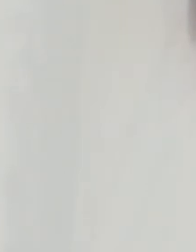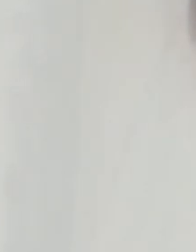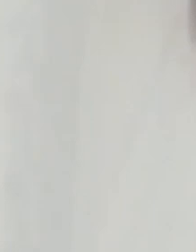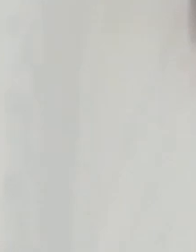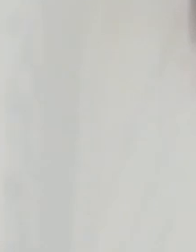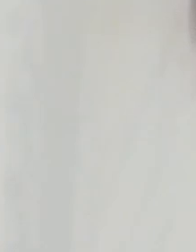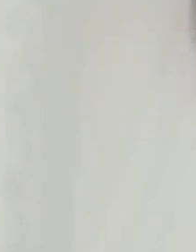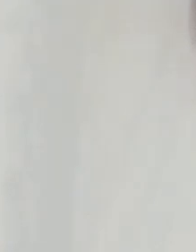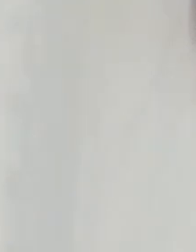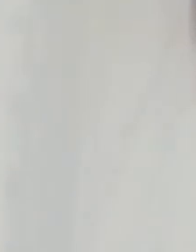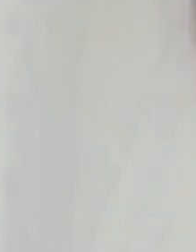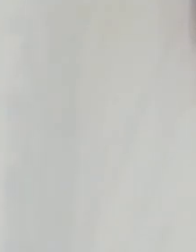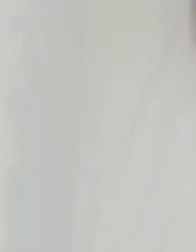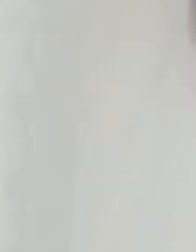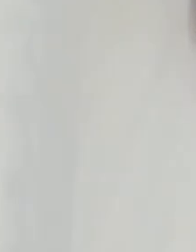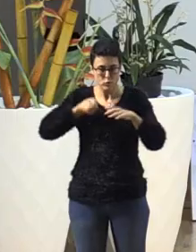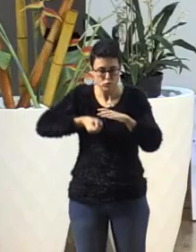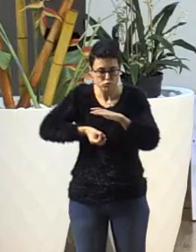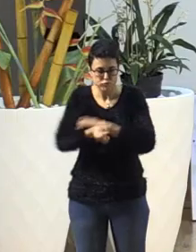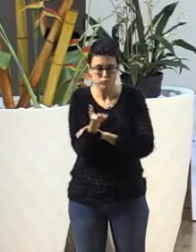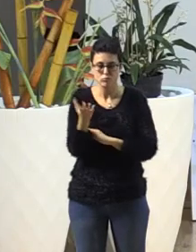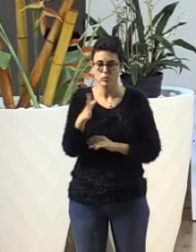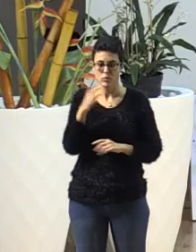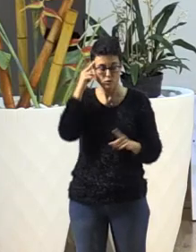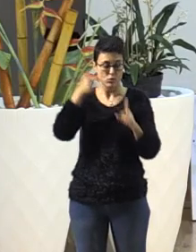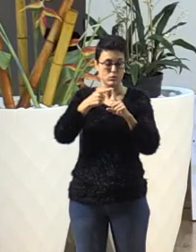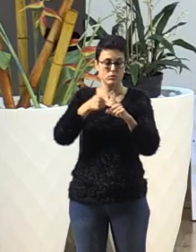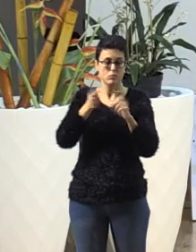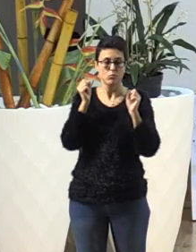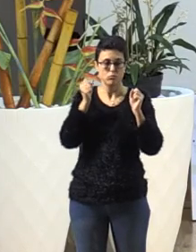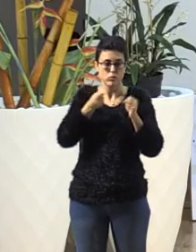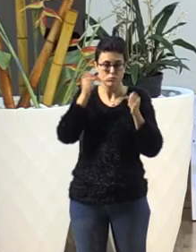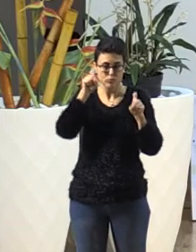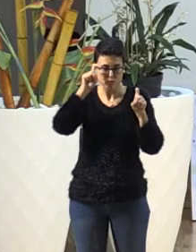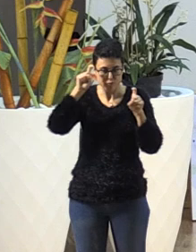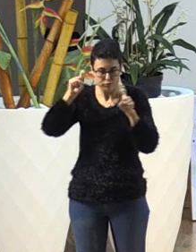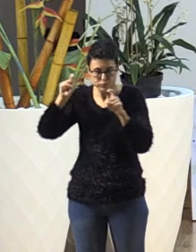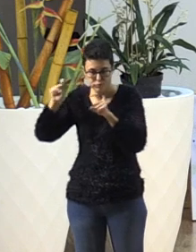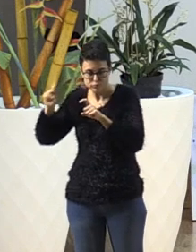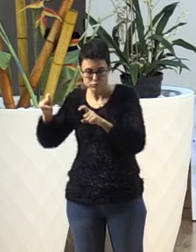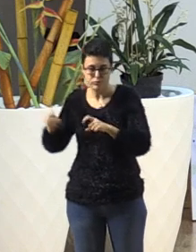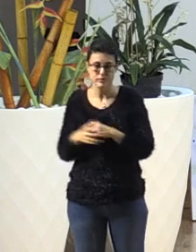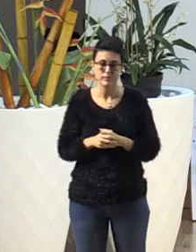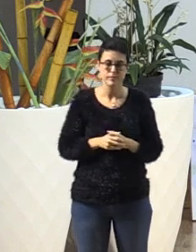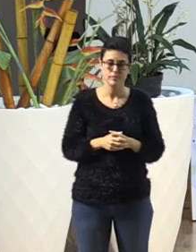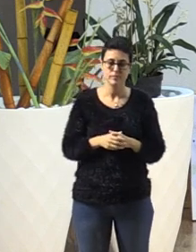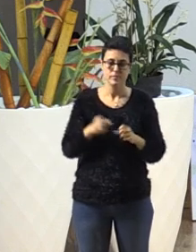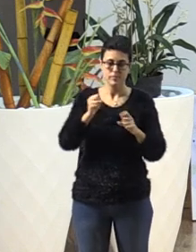vamos a sistematizarlo para poder enseñarlo. Esto tiene una dimensión política y colectiva, que era lo que decía Marco,